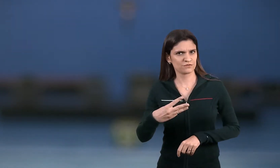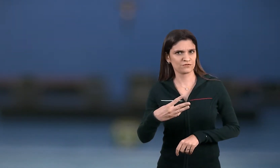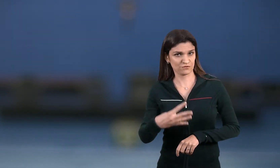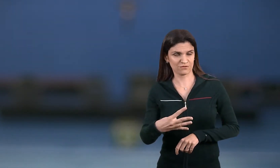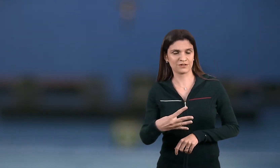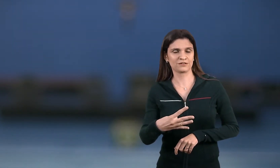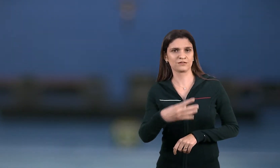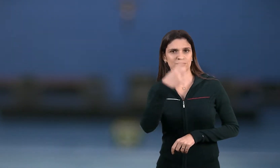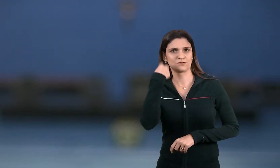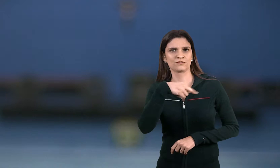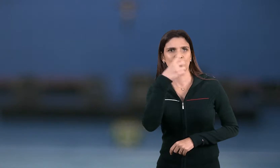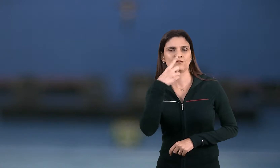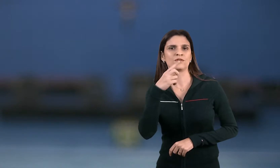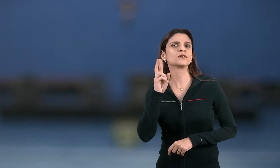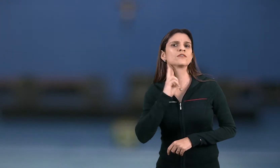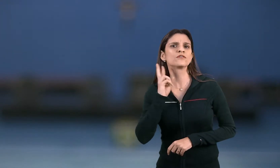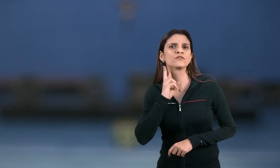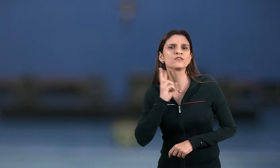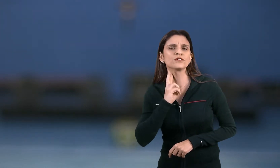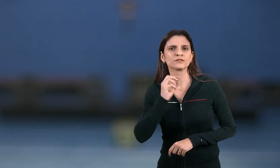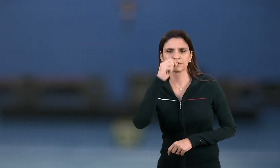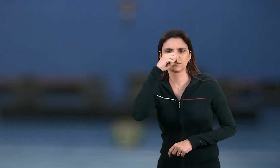vítimas de abuso sexual.